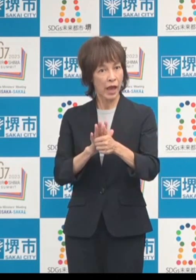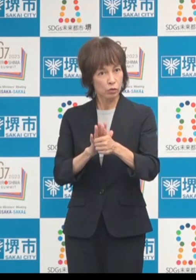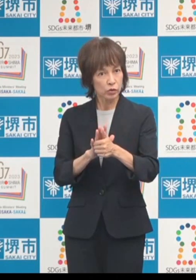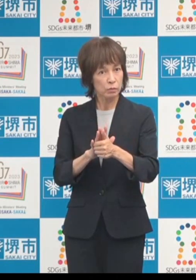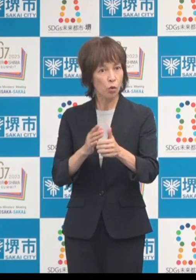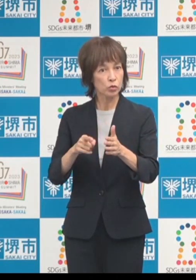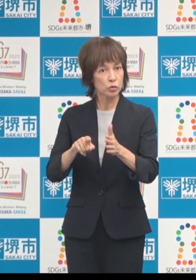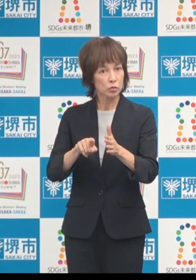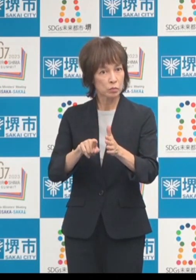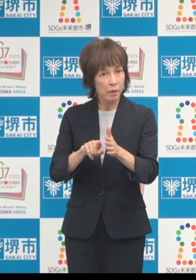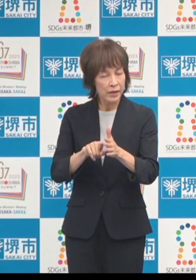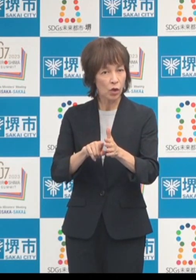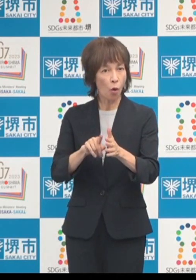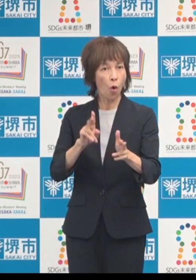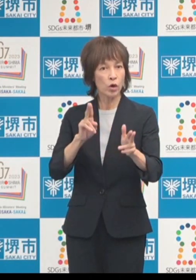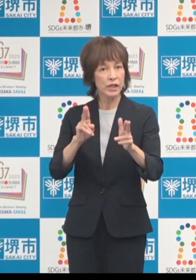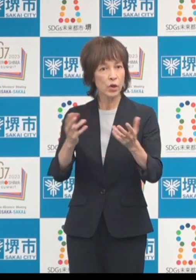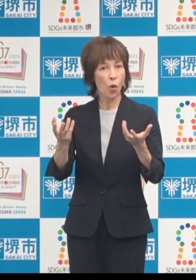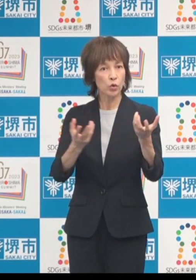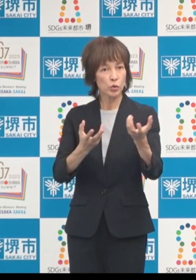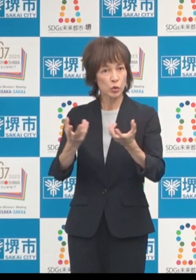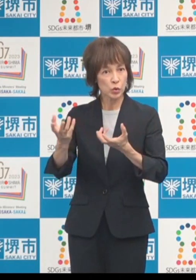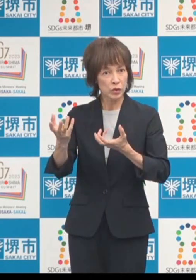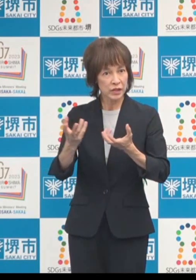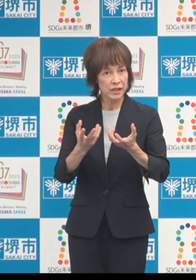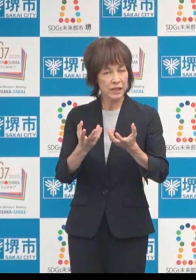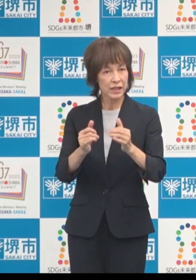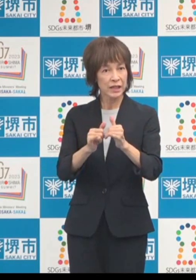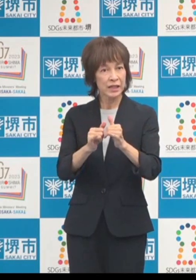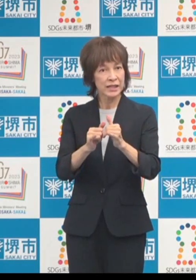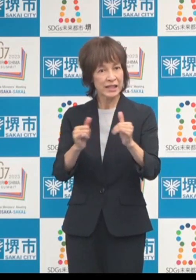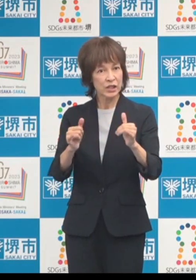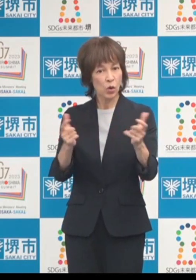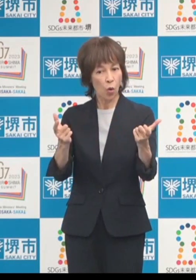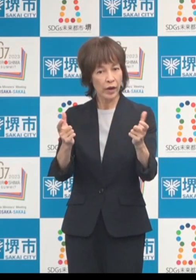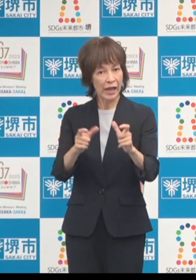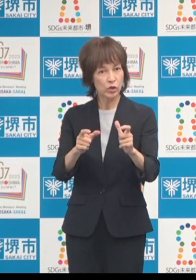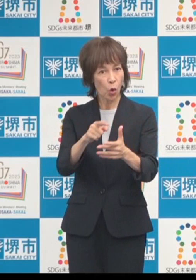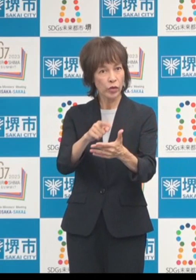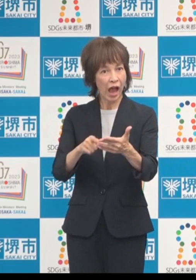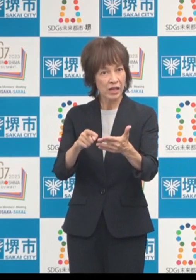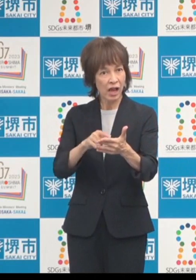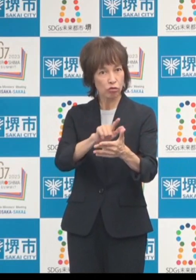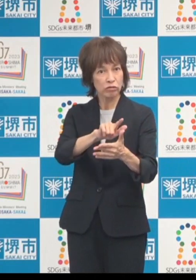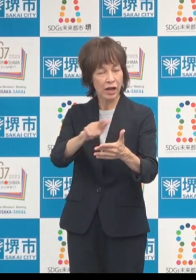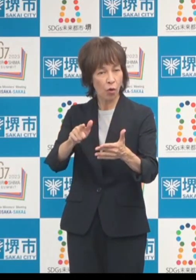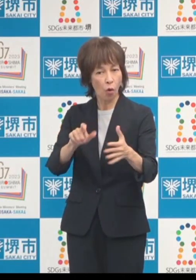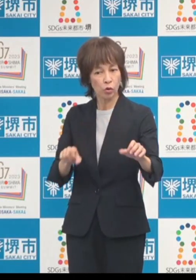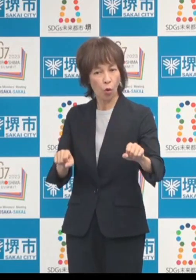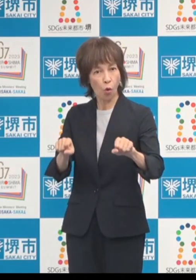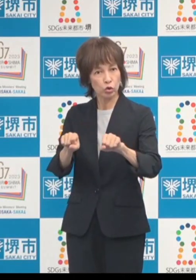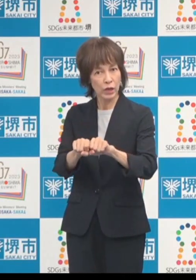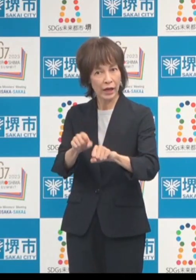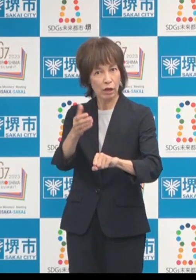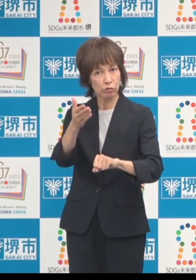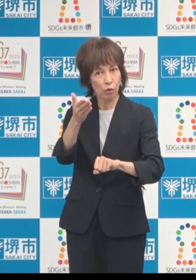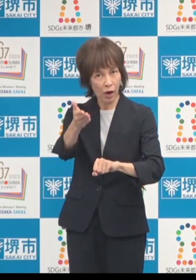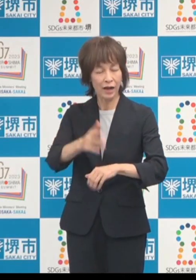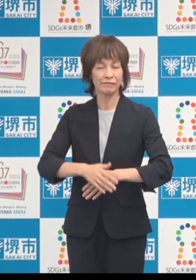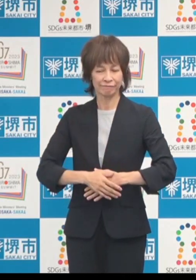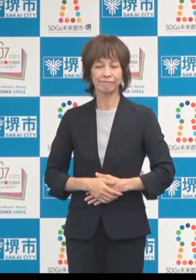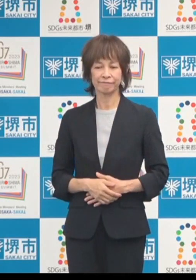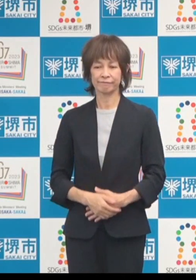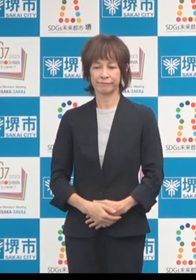は人口減対策みたいなところと絡めて、これをどう位置づけていくのかっていうところをもう少し教えていただけたら。 は